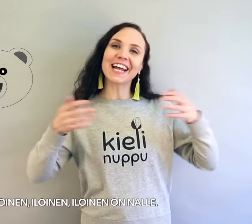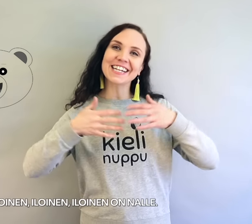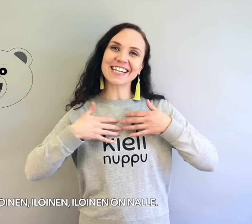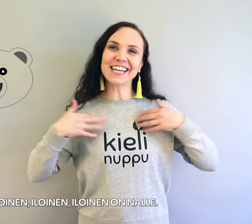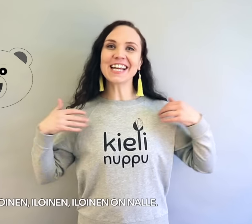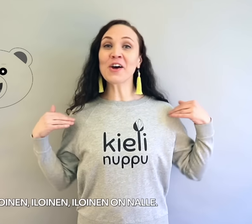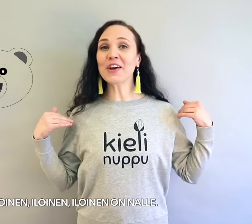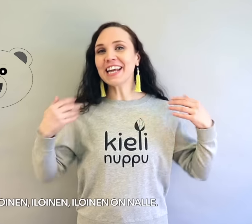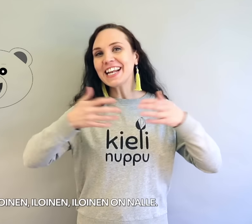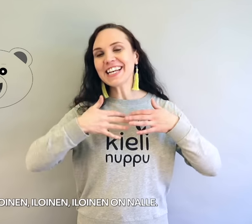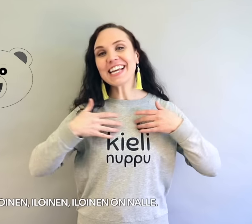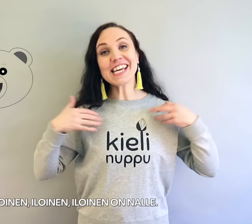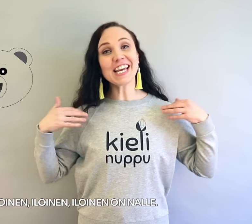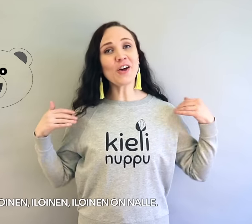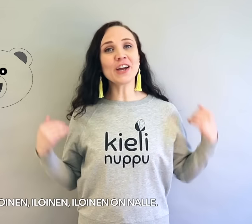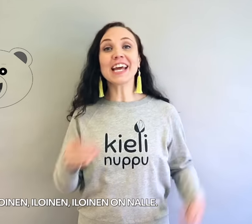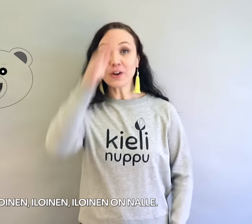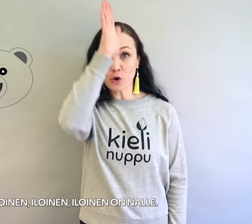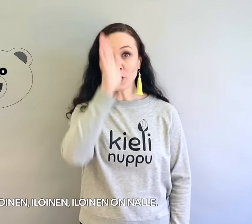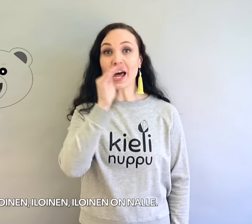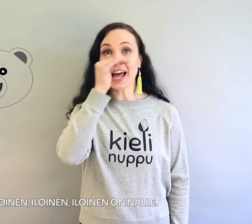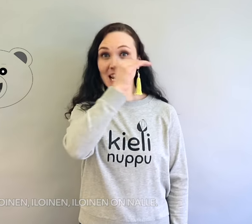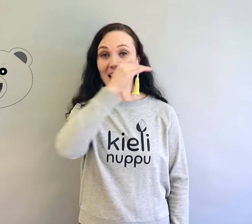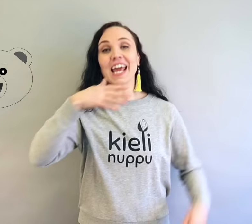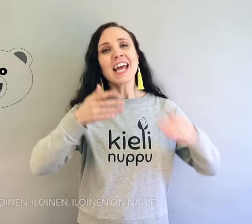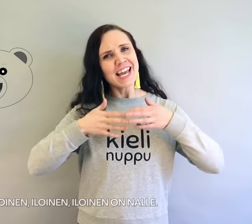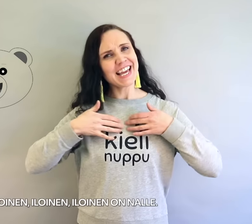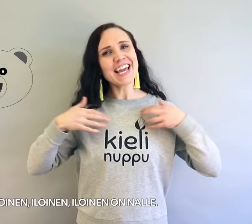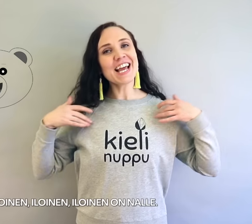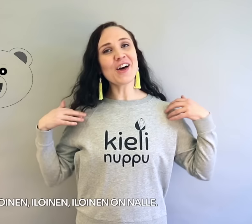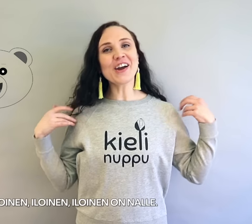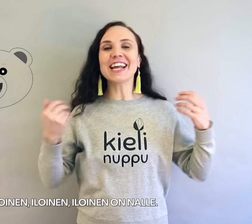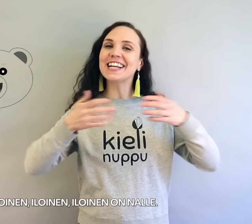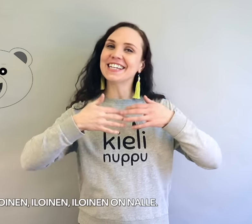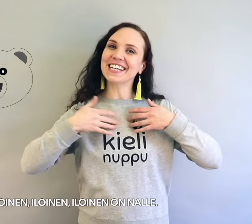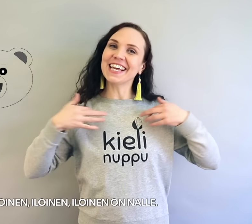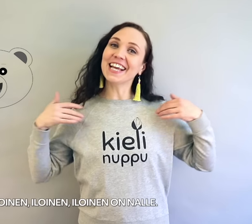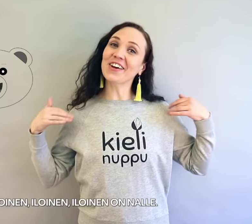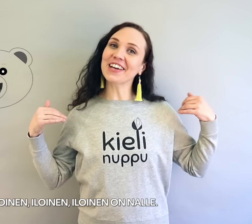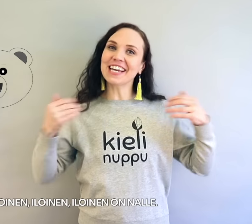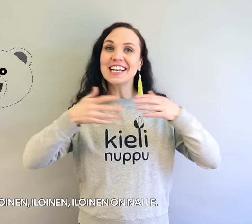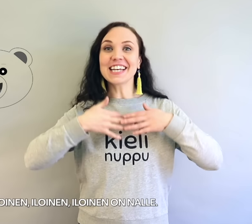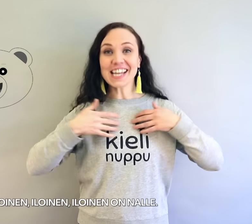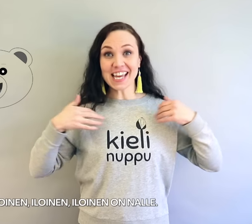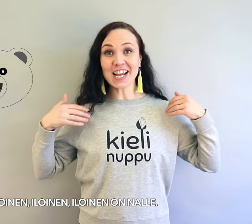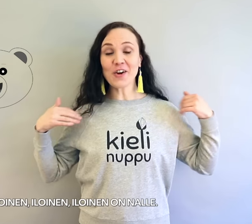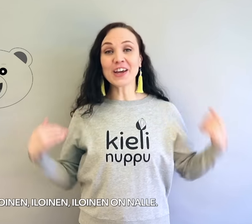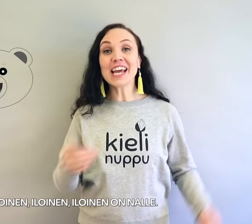Iloinen, iloinen, iloinen on Nalle. Iloinen, iloinen, iloinen